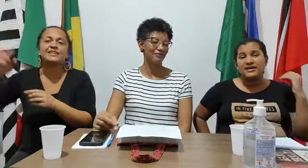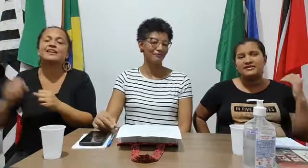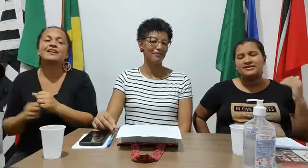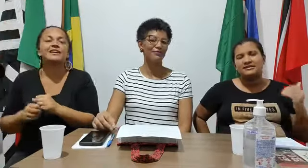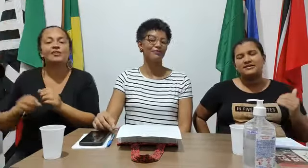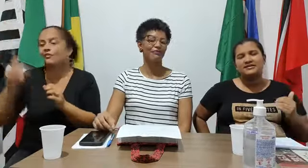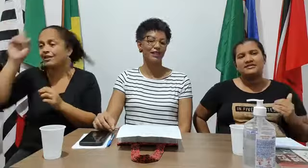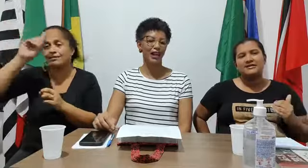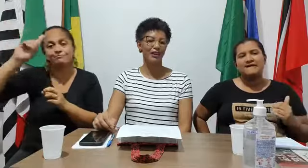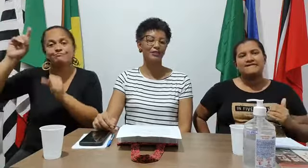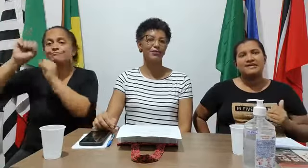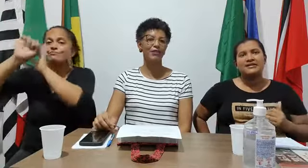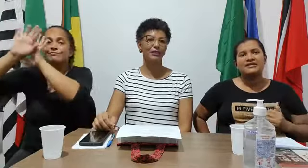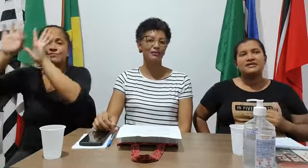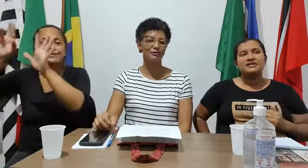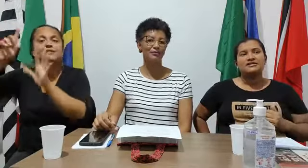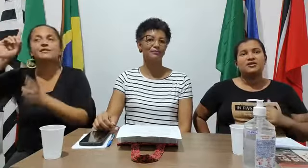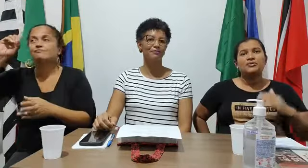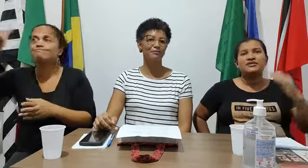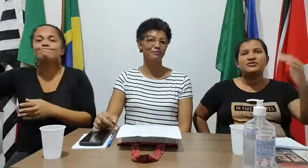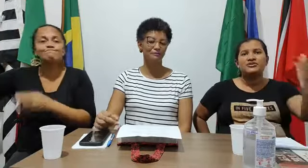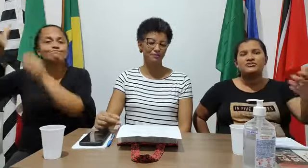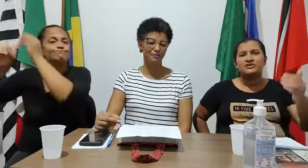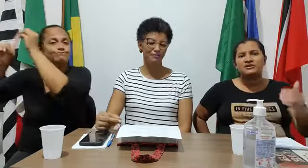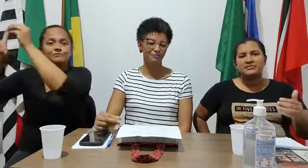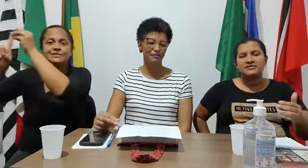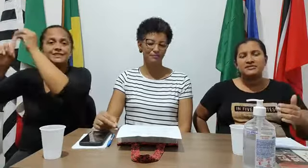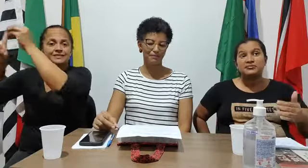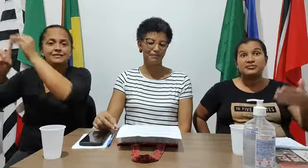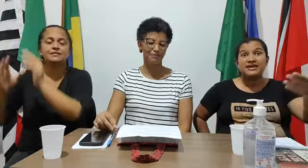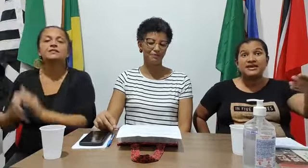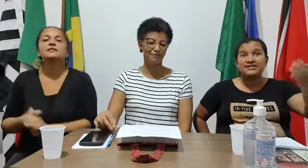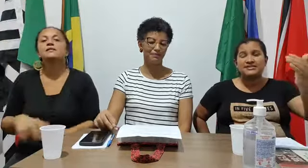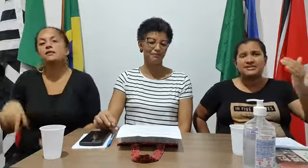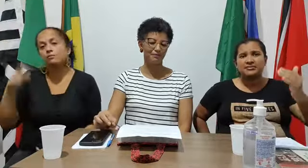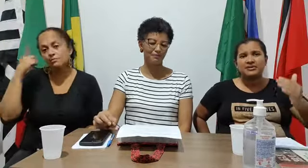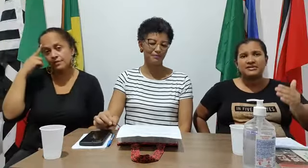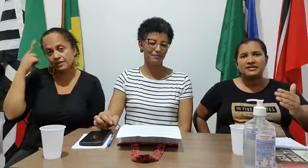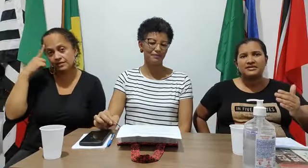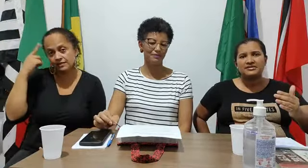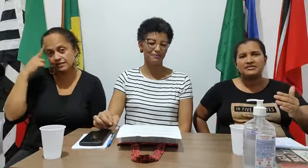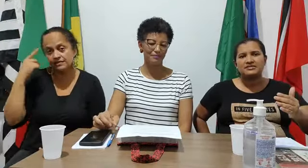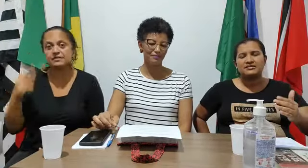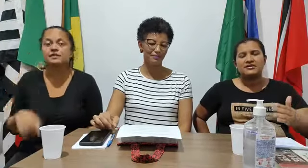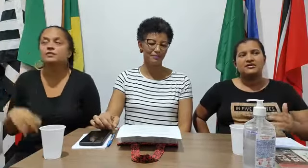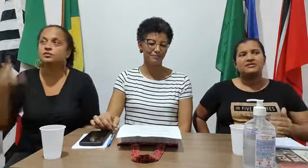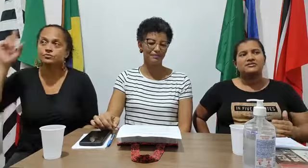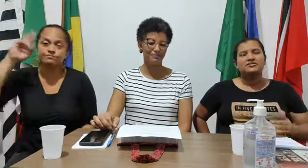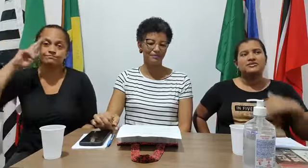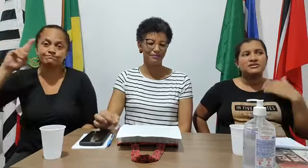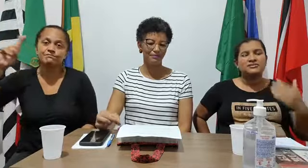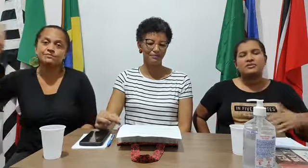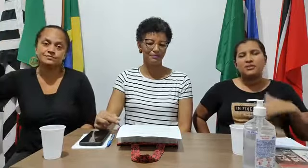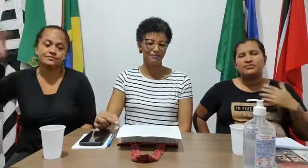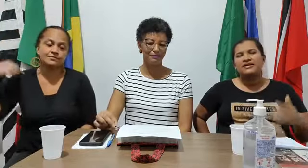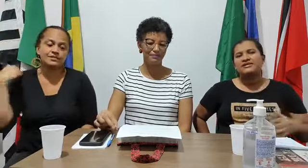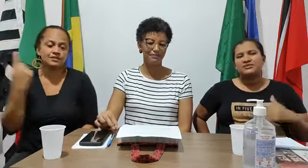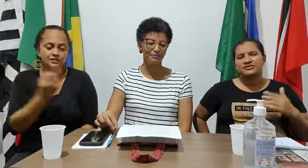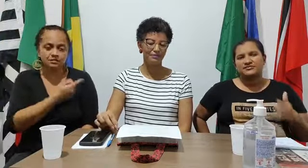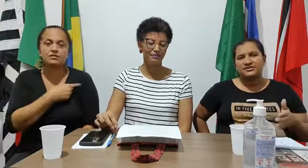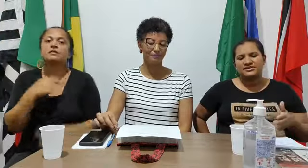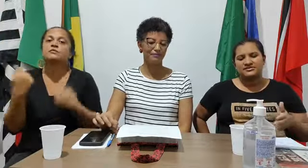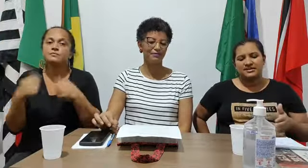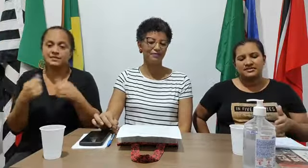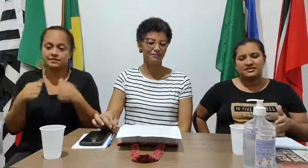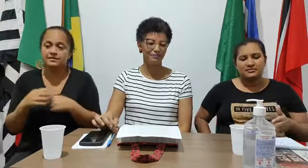glória é dele, né? Então, partindo desse princípio, dessa dependência, nós temos que pautar a